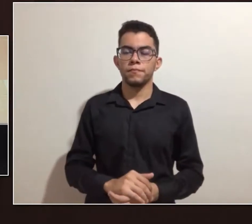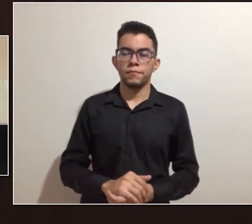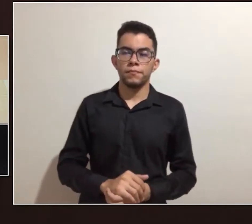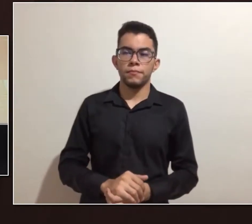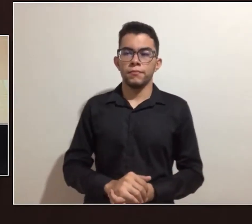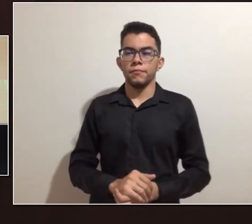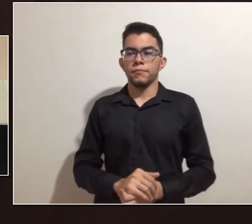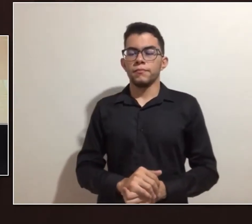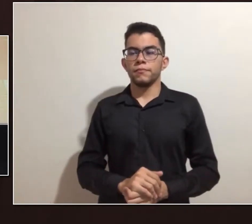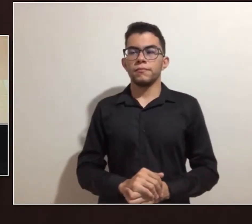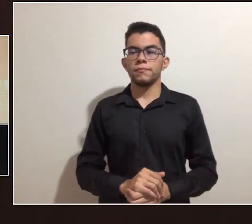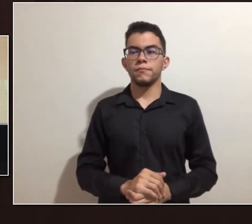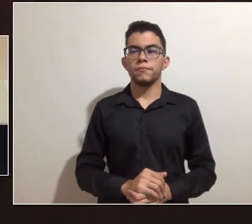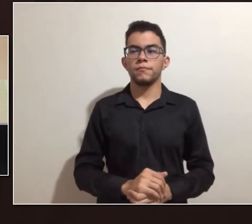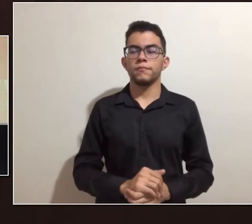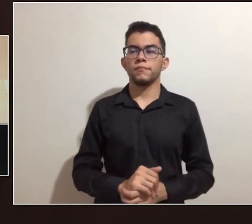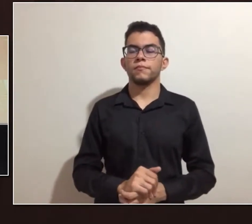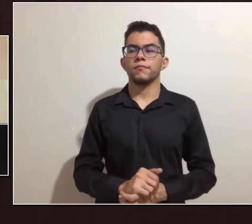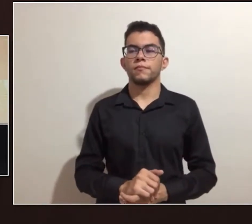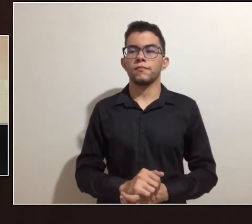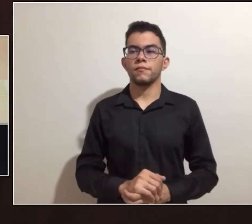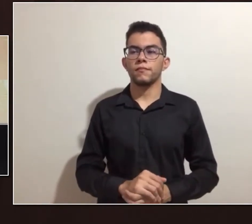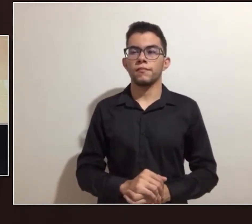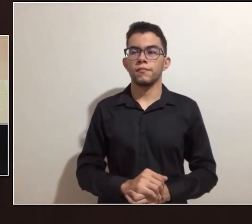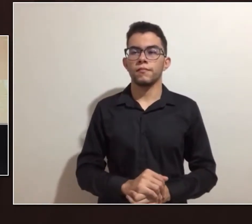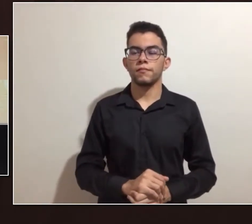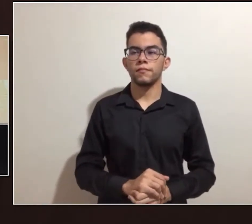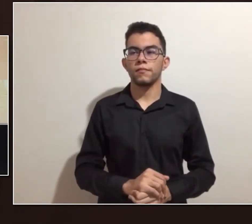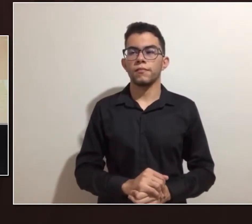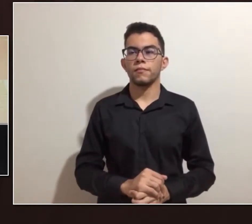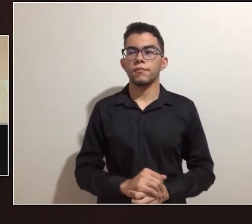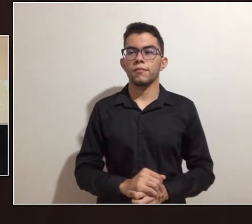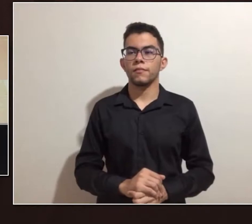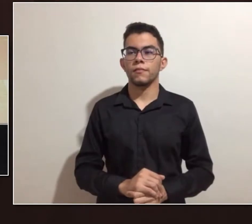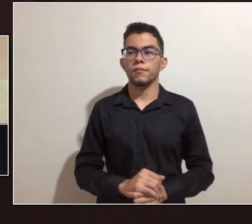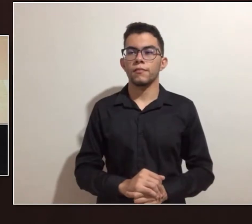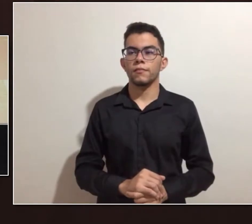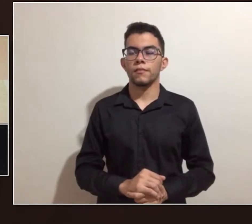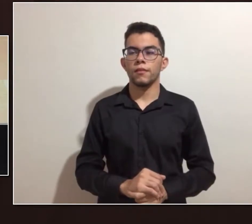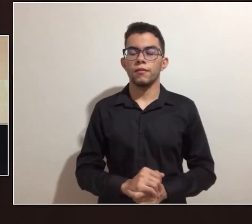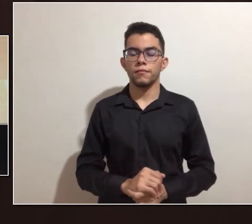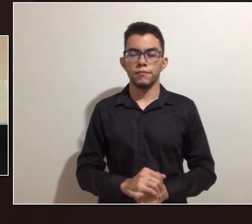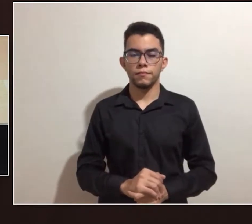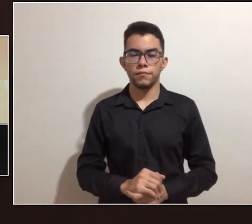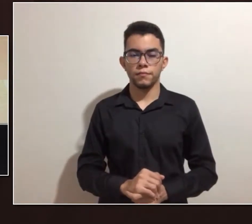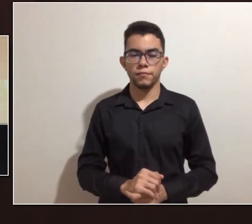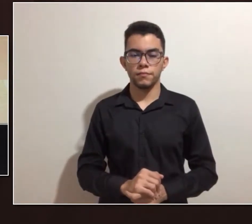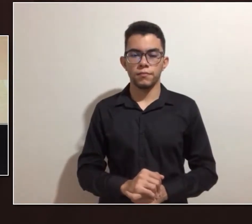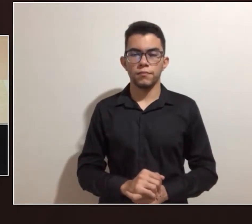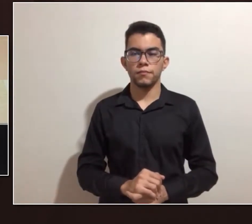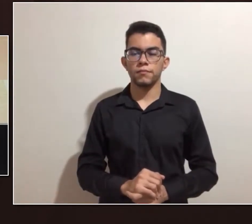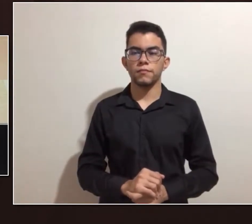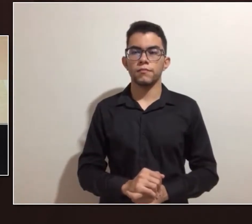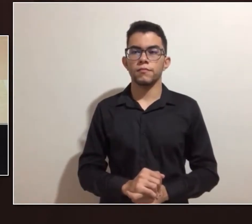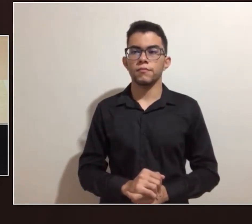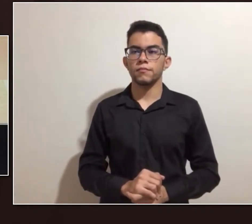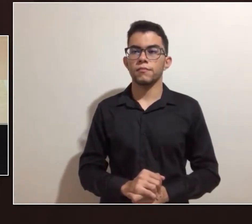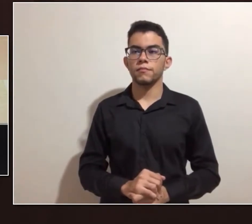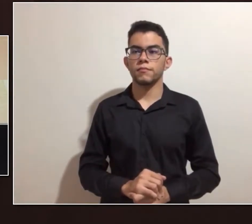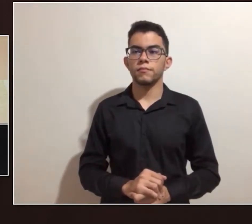tentavam usar de rigor, né, ascético para se controlar os